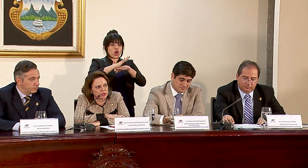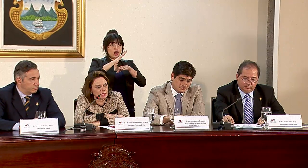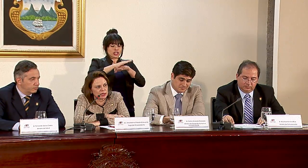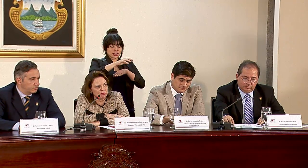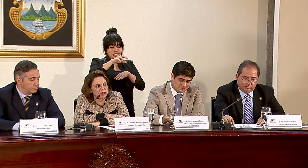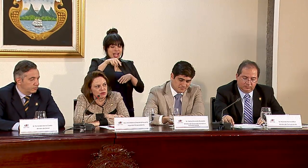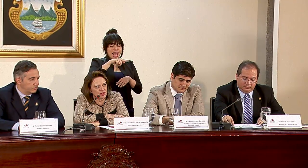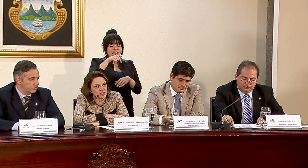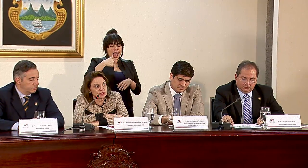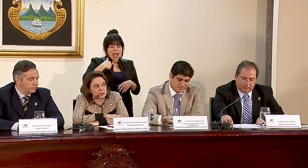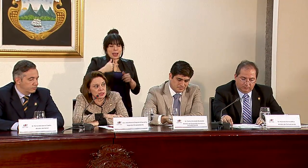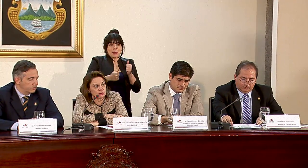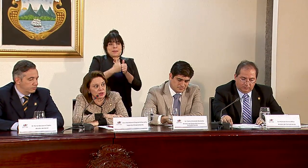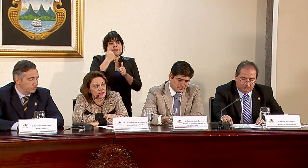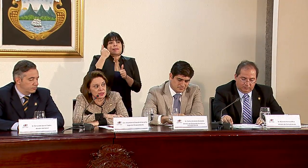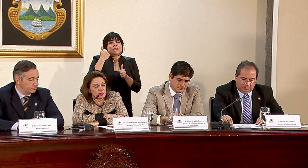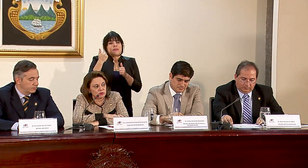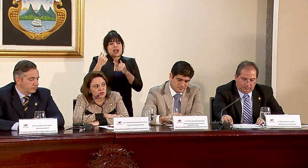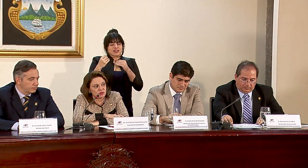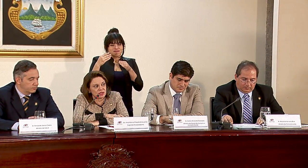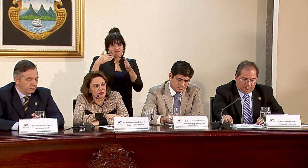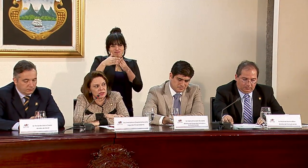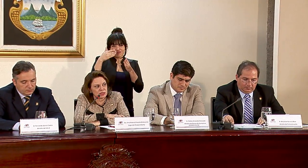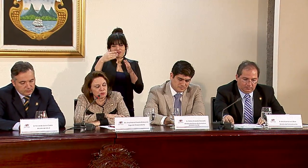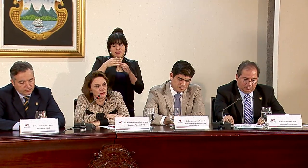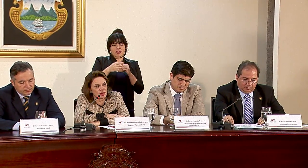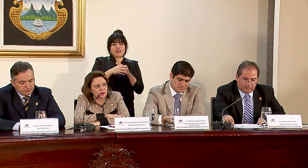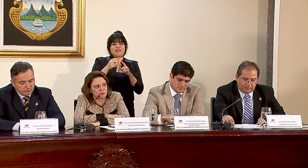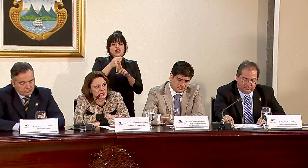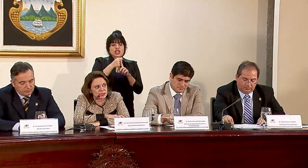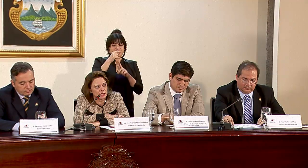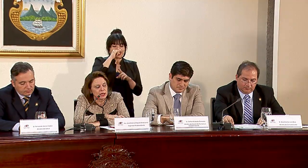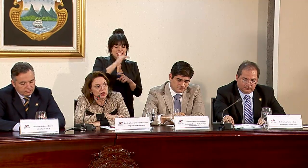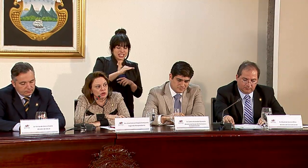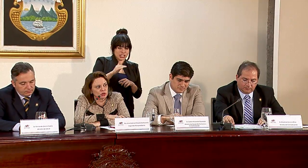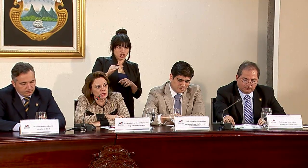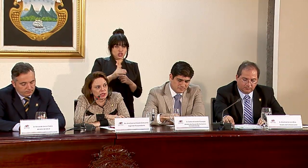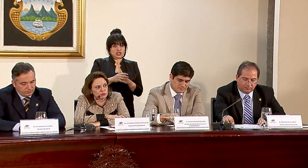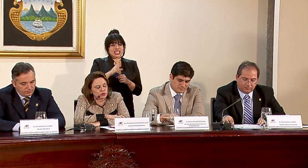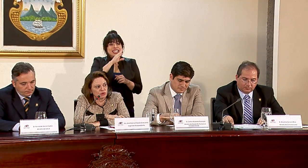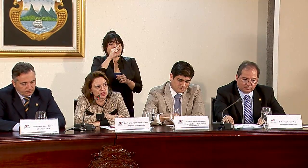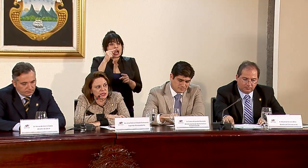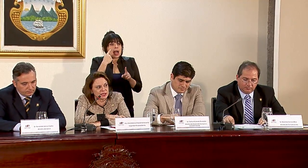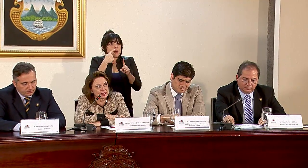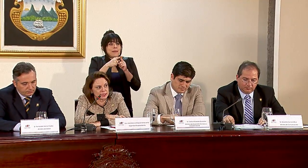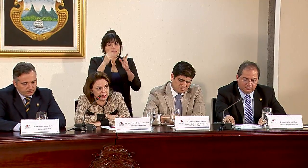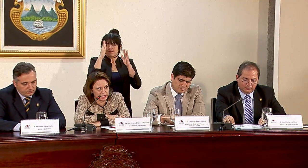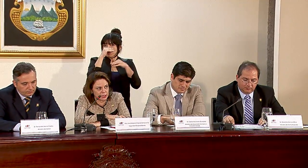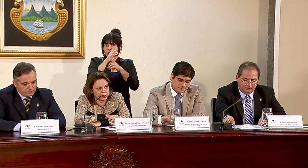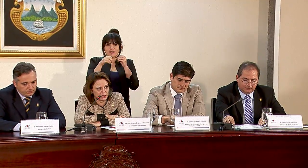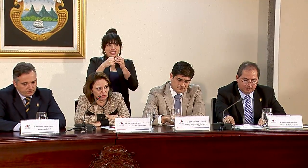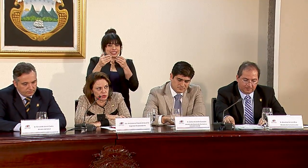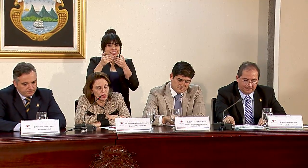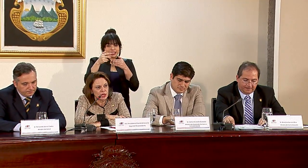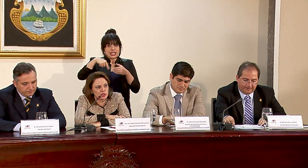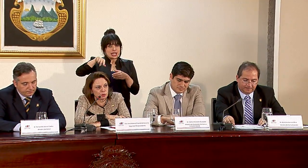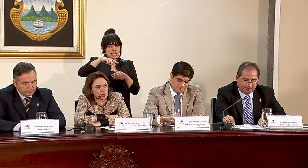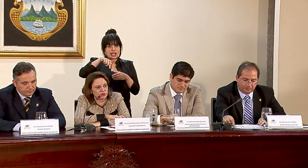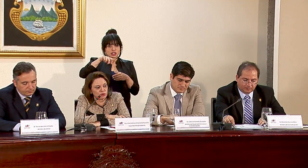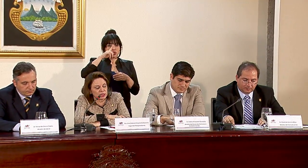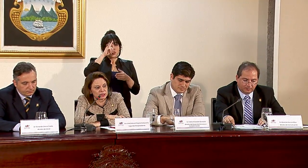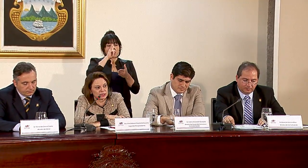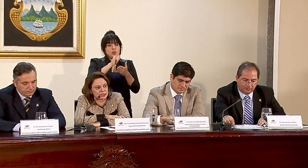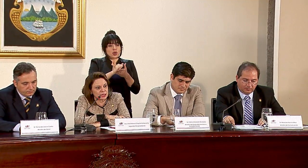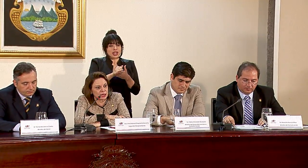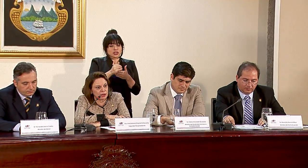hemos visto que tiene mayor incidencia de violencia hacia los niños y las niñas pero que además no tenemos oficinas cerca de ellos. Es